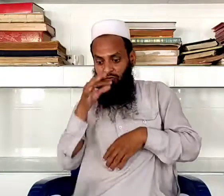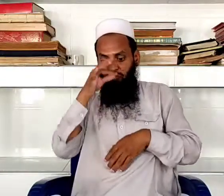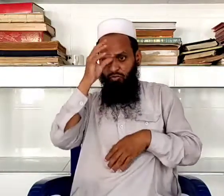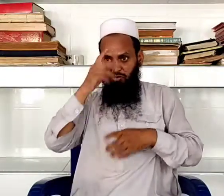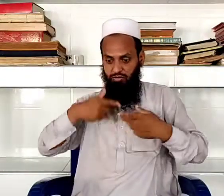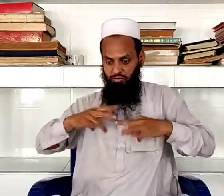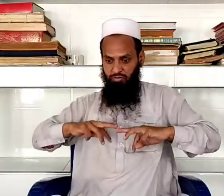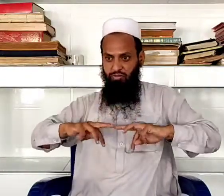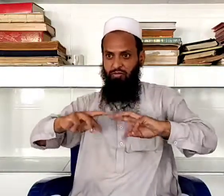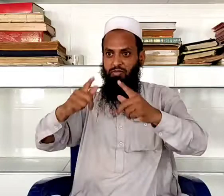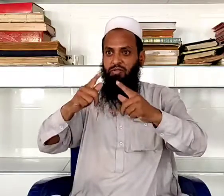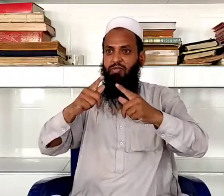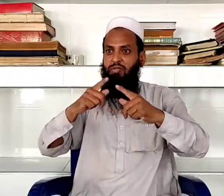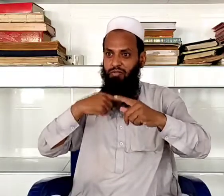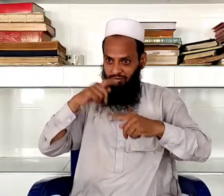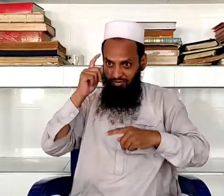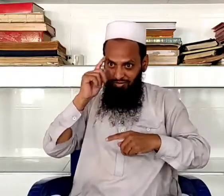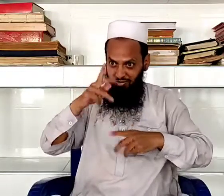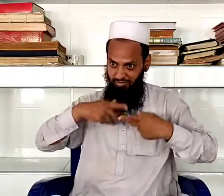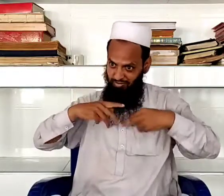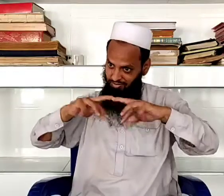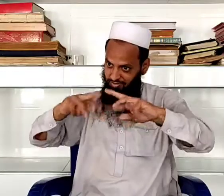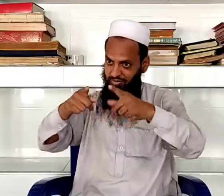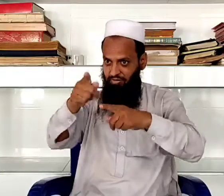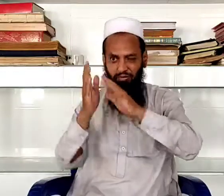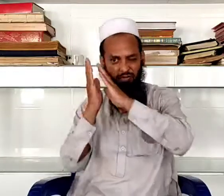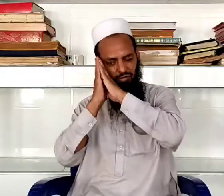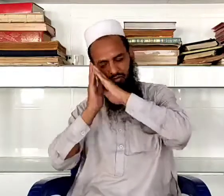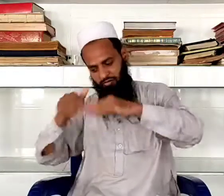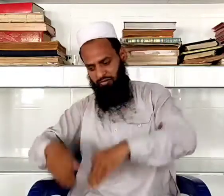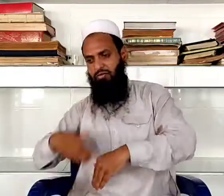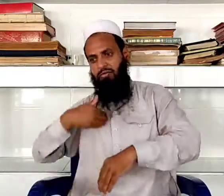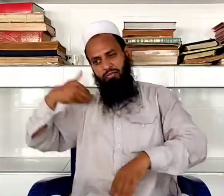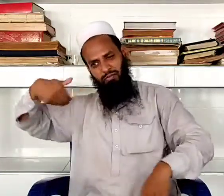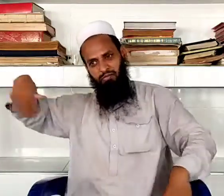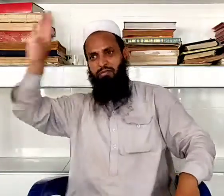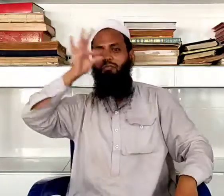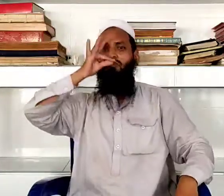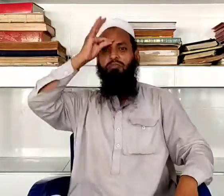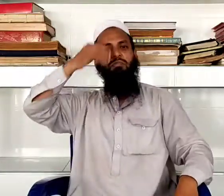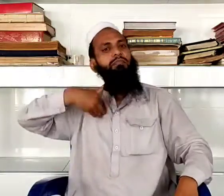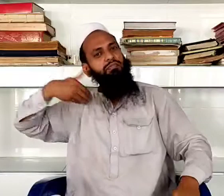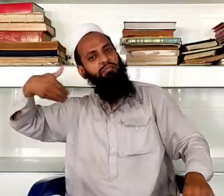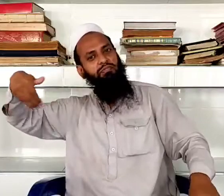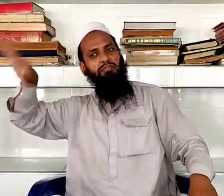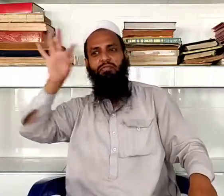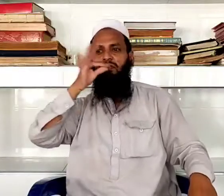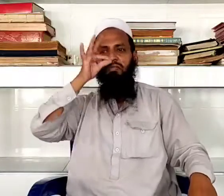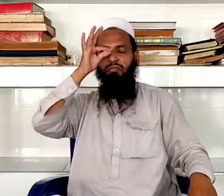نام اسماء بنت امیس ہے, ستویں بیوی کا نام صحبا ام حبیب بنت ربیعہ کے نام کے